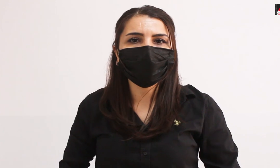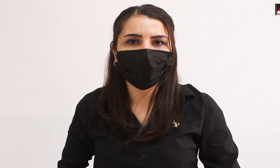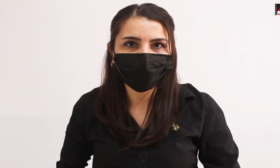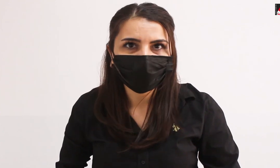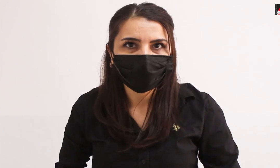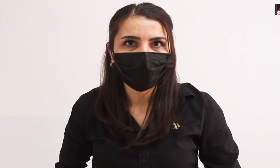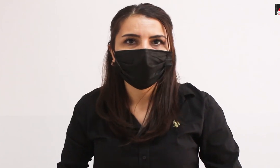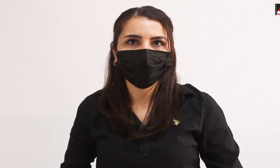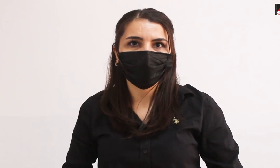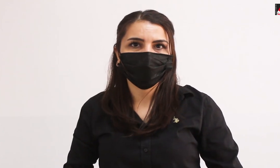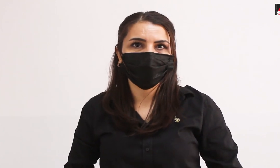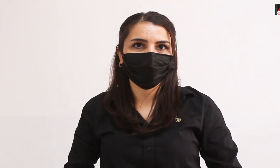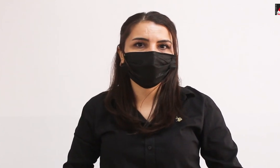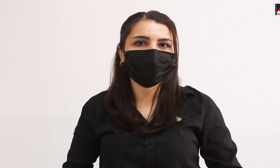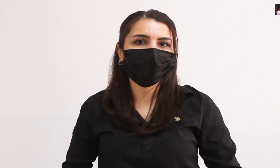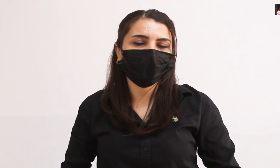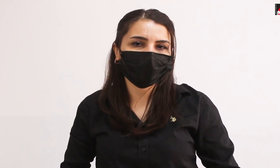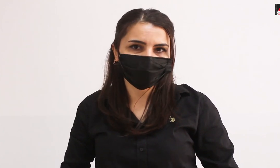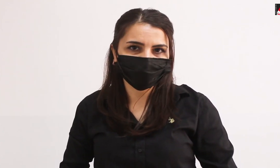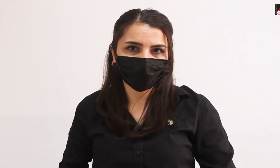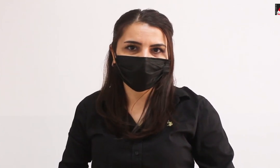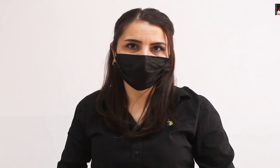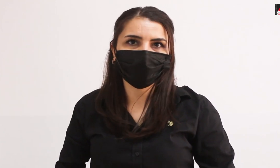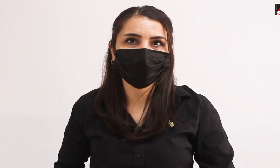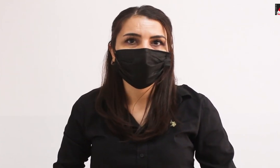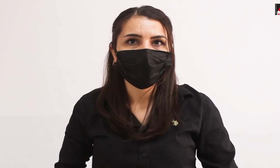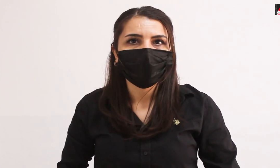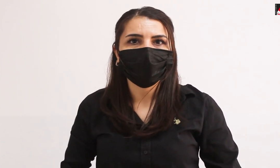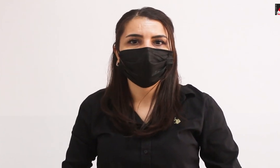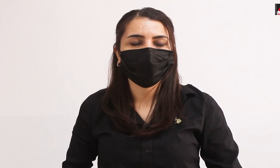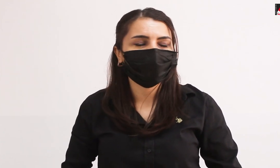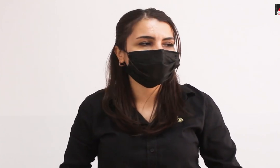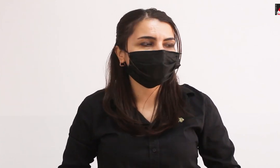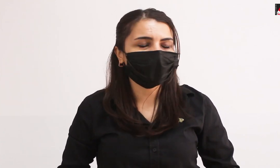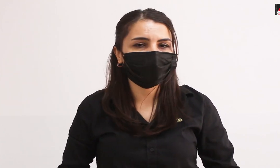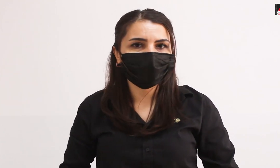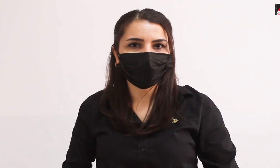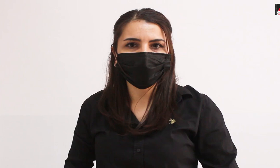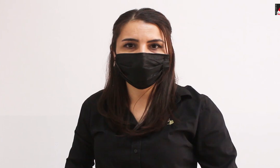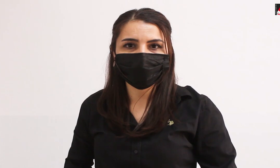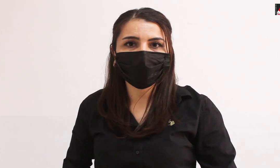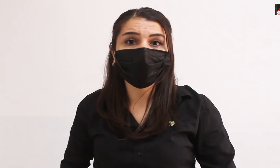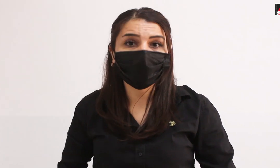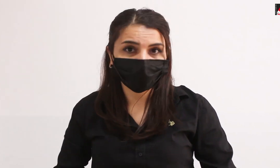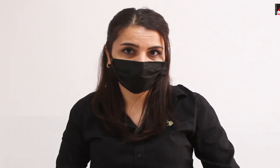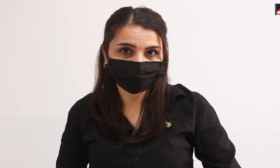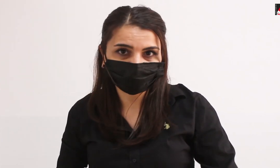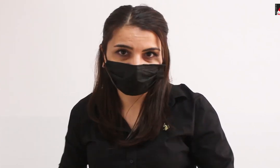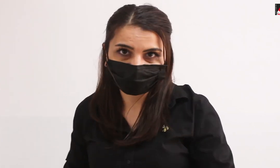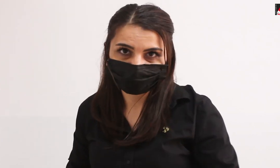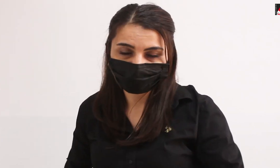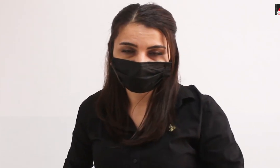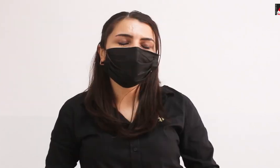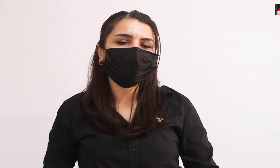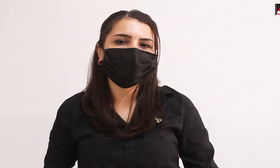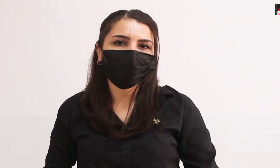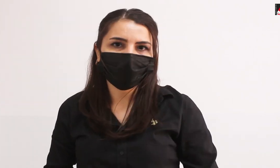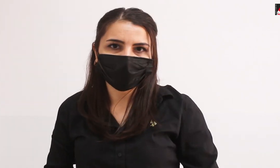toplumsal düzeye getirmek, onları insanlarla iletişimini kolaylaştırmak. Kursumuz Bağlar